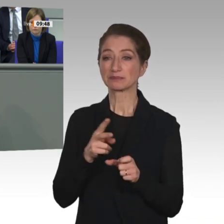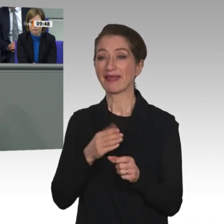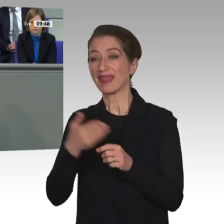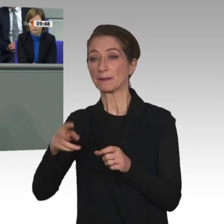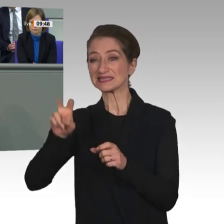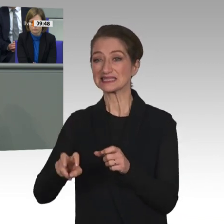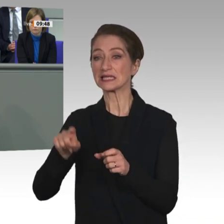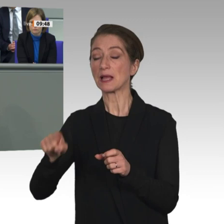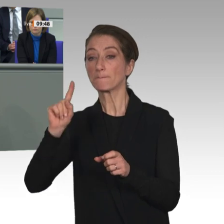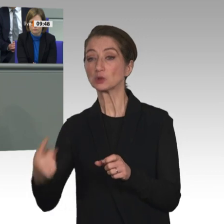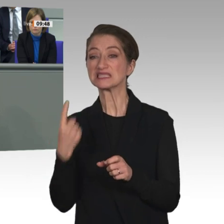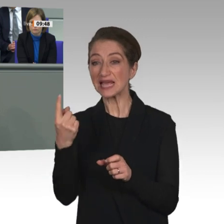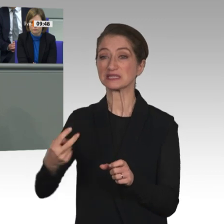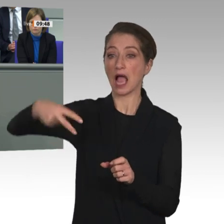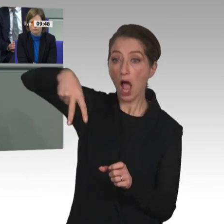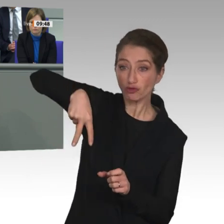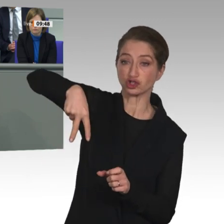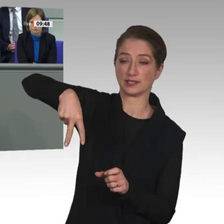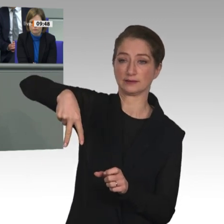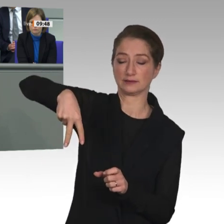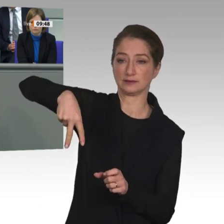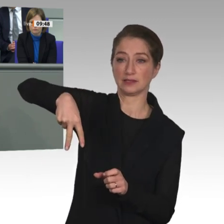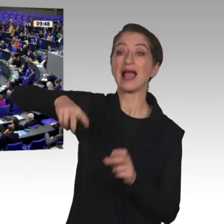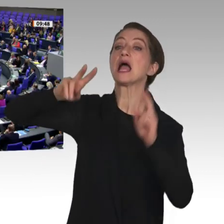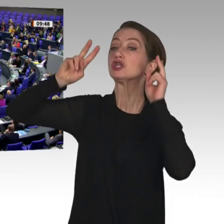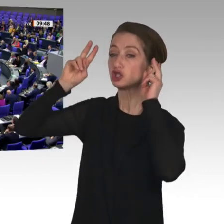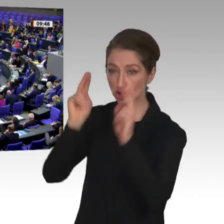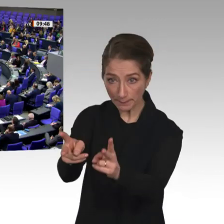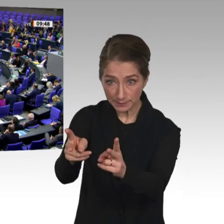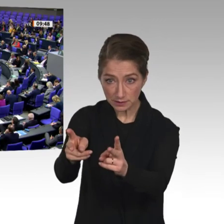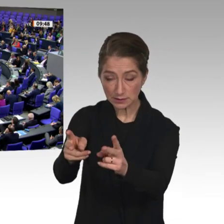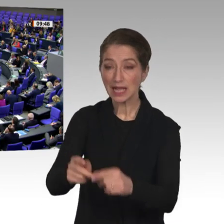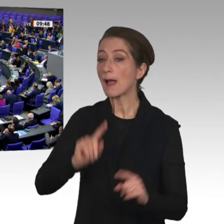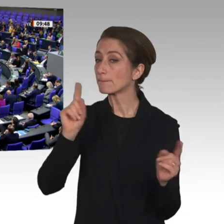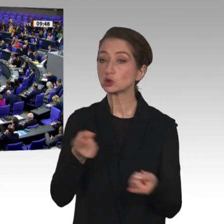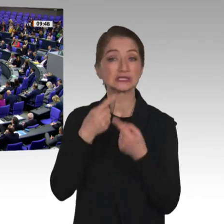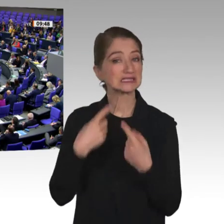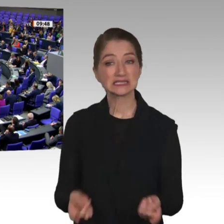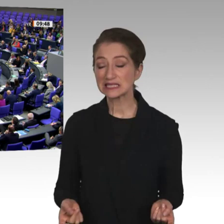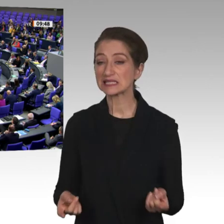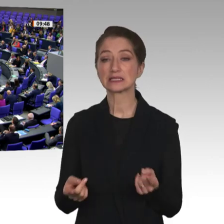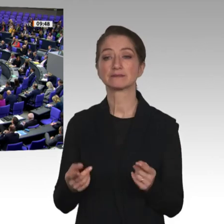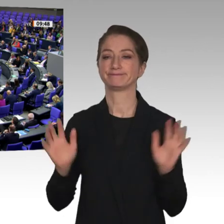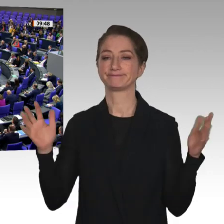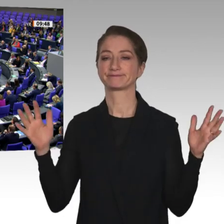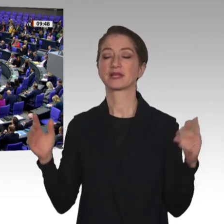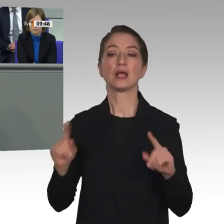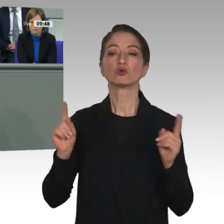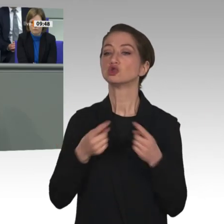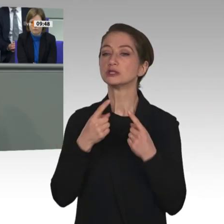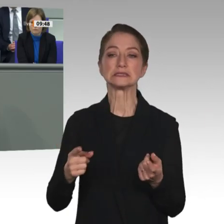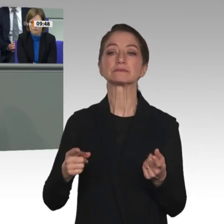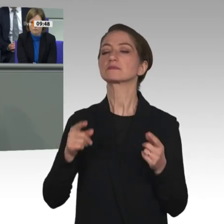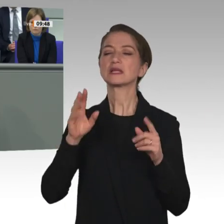müssen endlich aufstehen. Recht hat er. Es muss sich einiges grundsätzlich ändern. Bei den